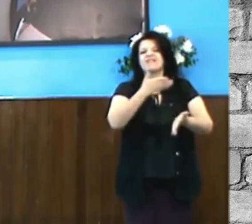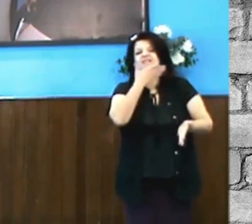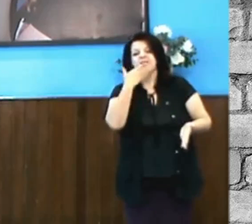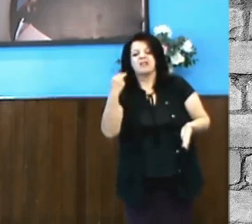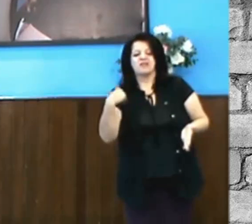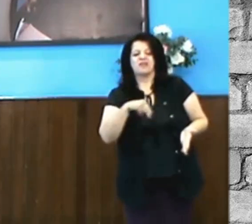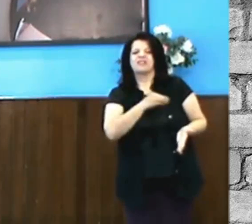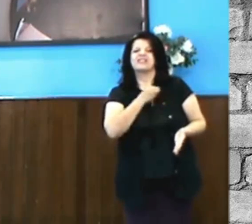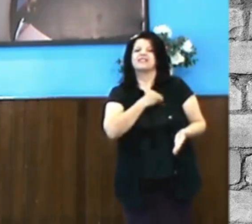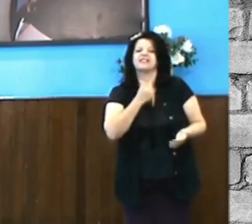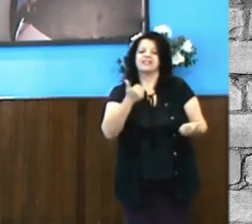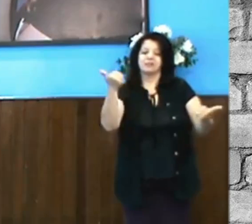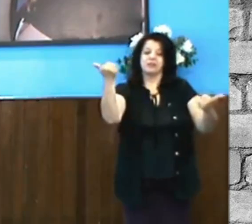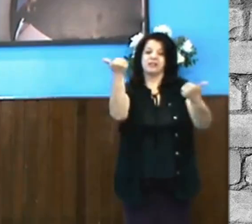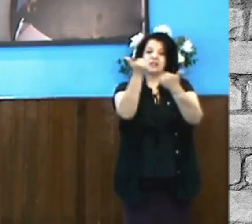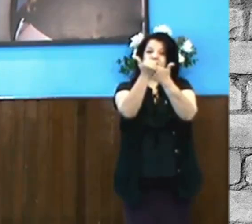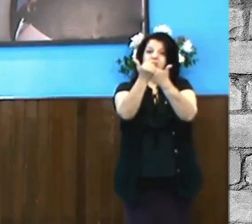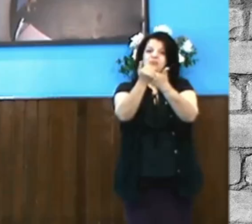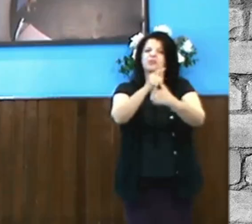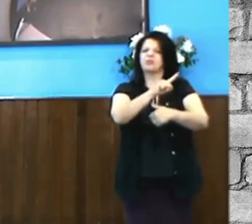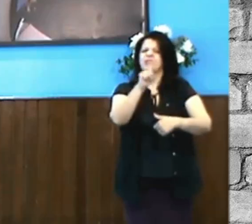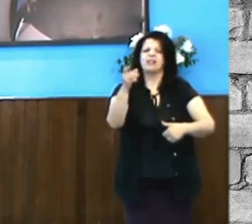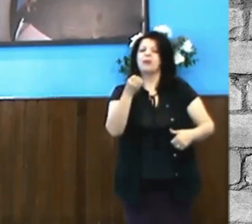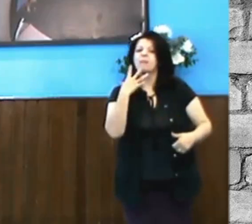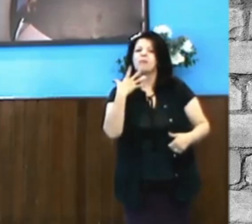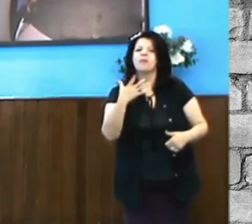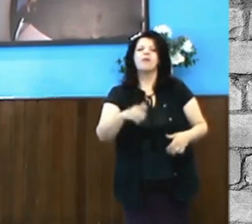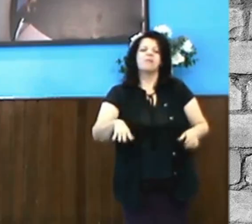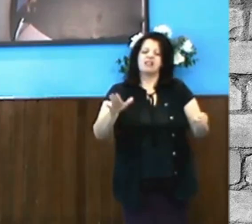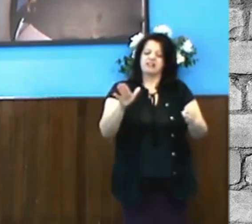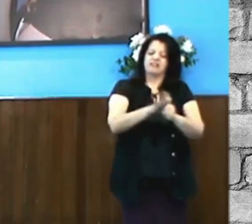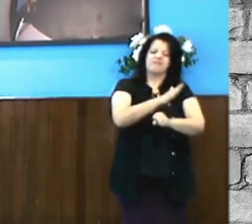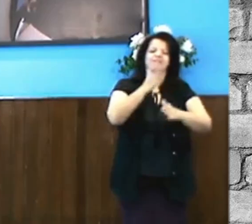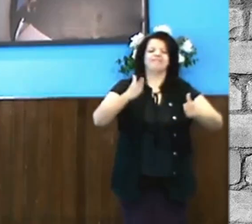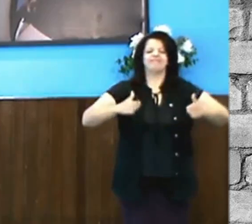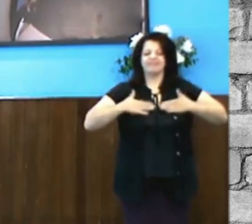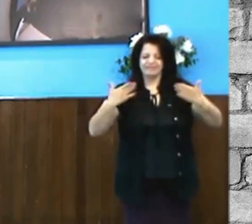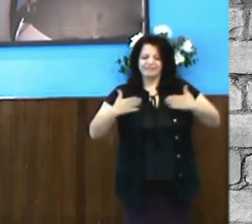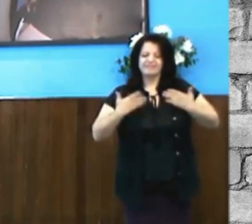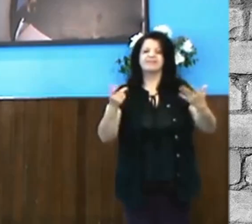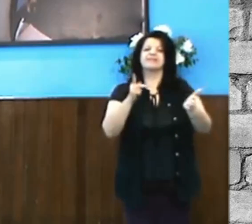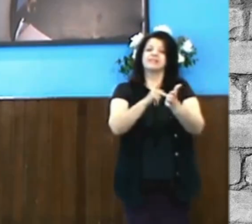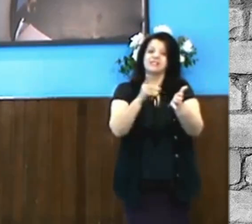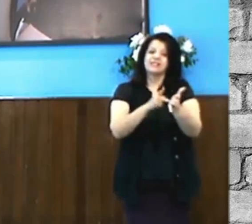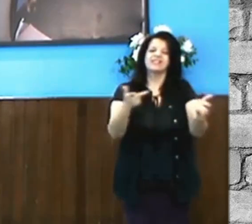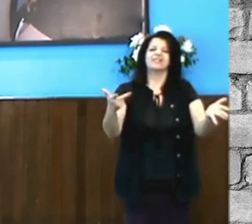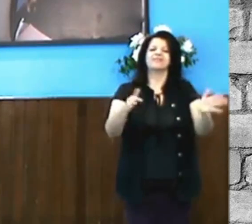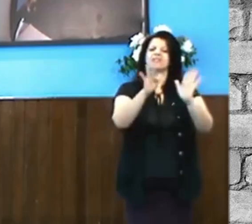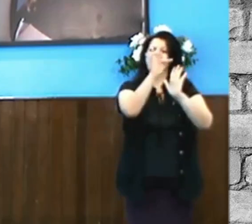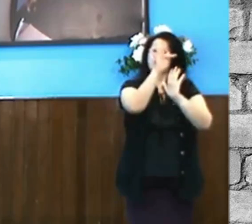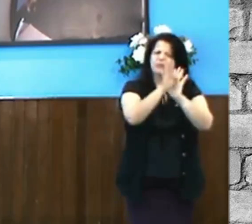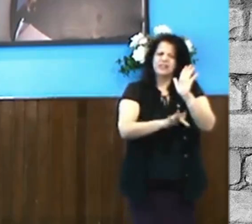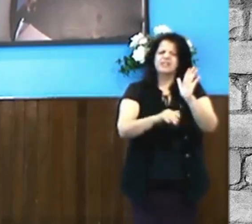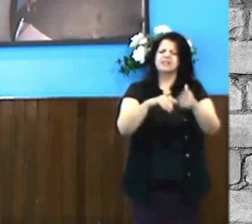que substituir as coisas que não prestam pelas que satisfazem realmente. Veja que o nosso texto, ele está falando durante todo esse